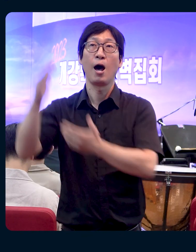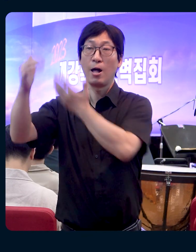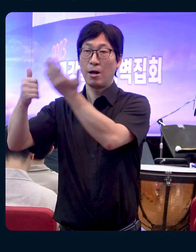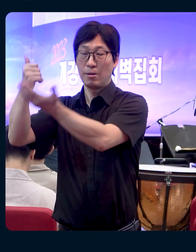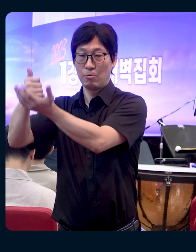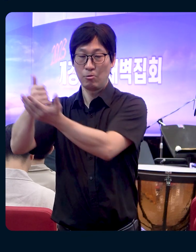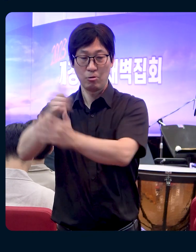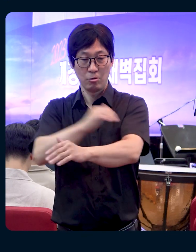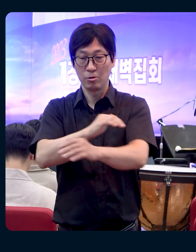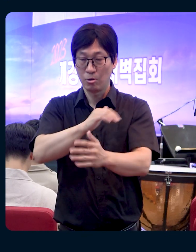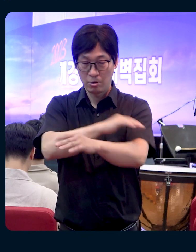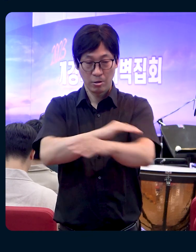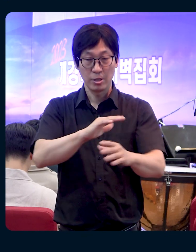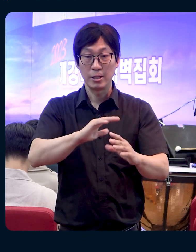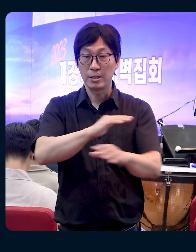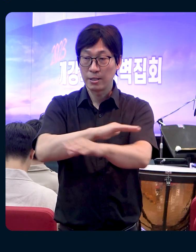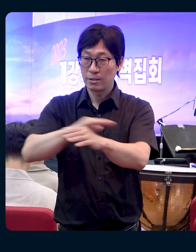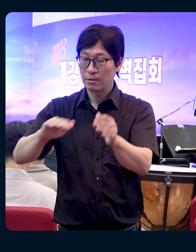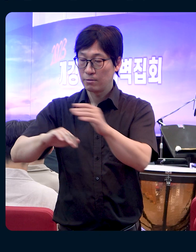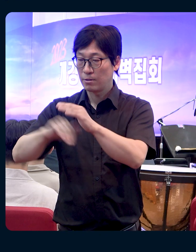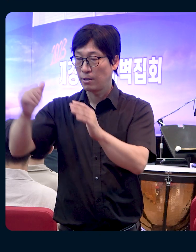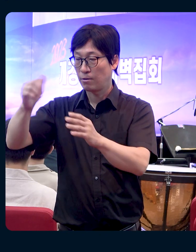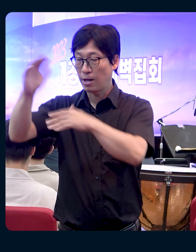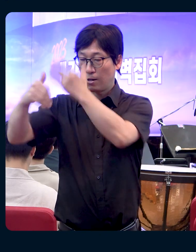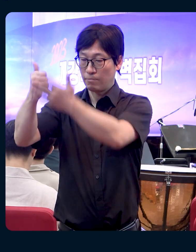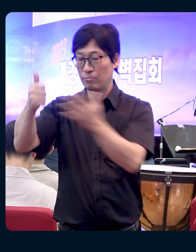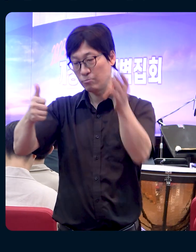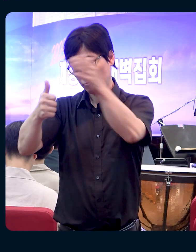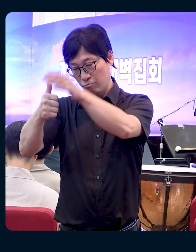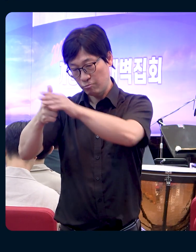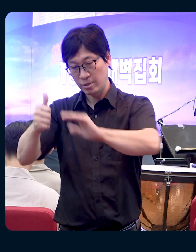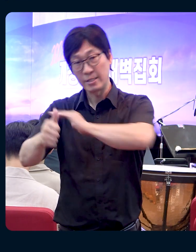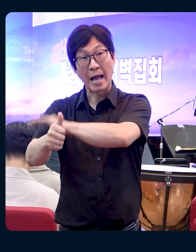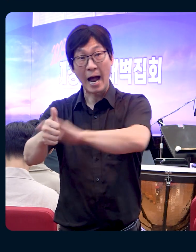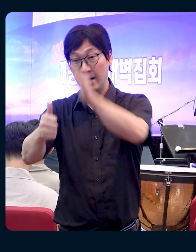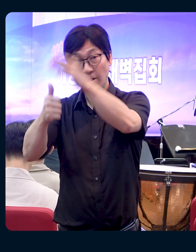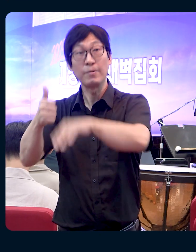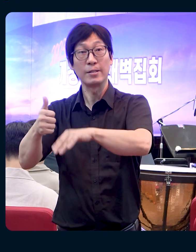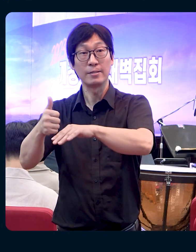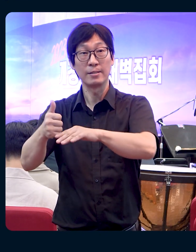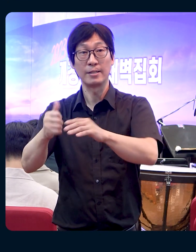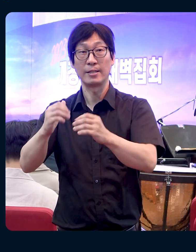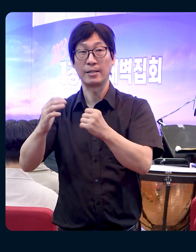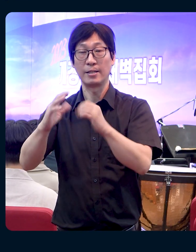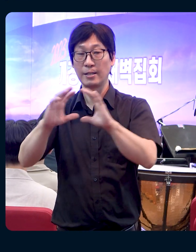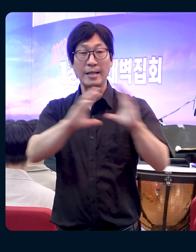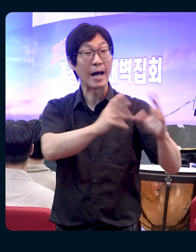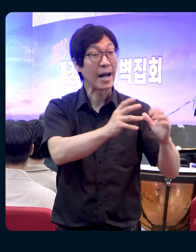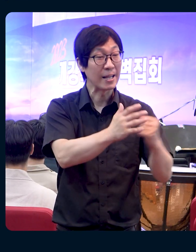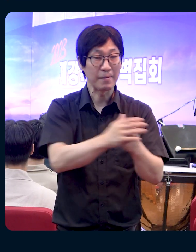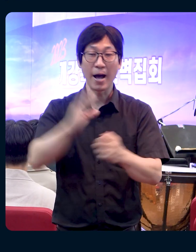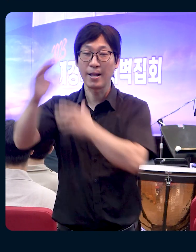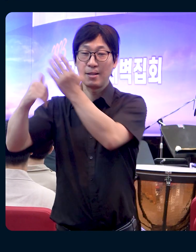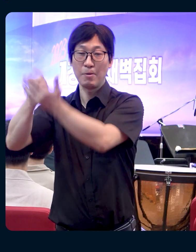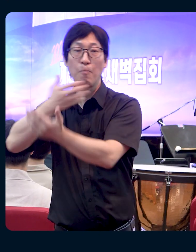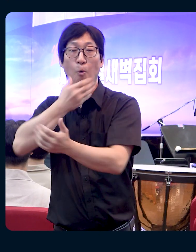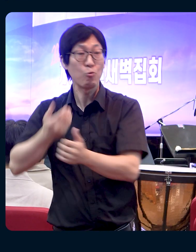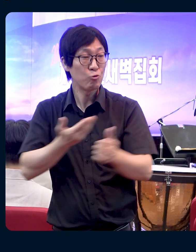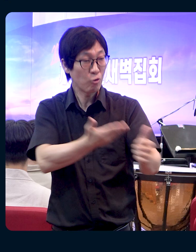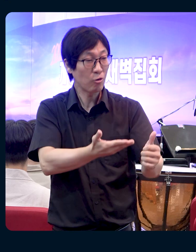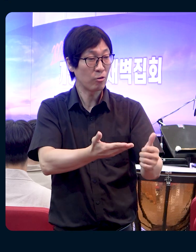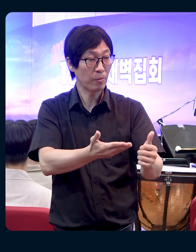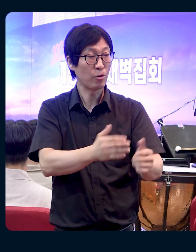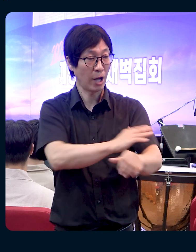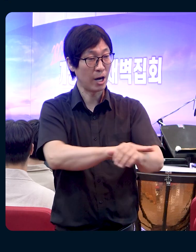잘 섬기는 그런 자들에게 복을 주셔서 그래서 잘 살게 된 것이다 라고 하는 것, 뭐 들어보셨죠?